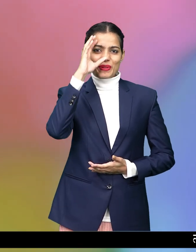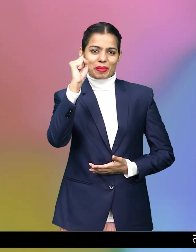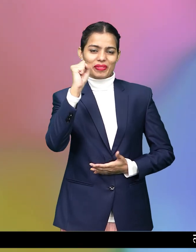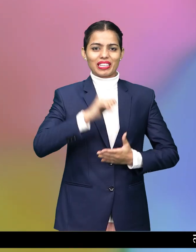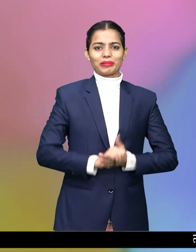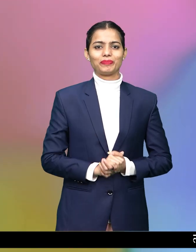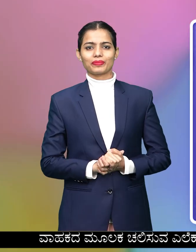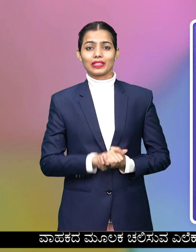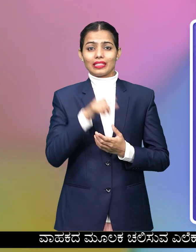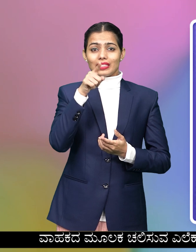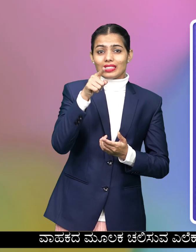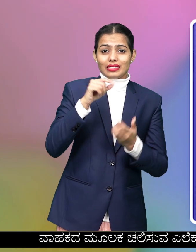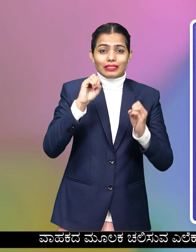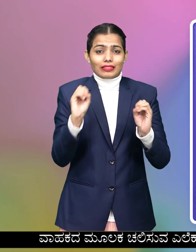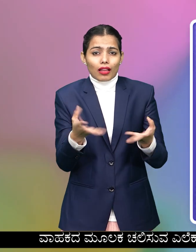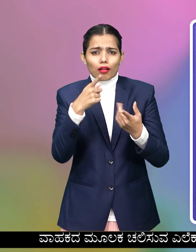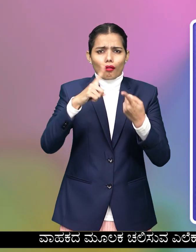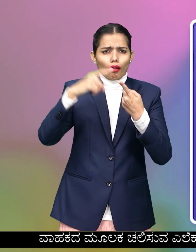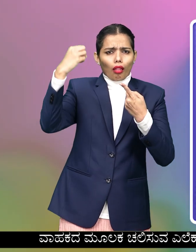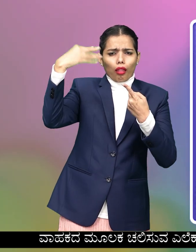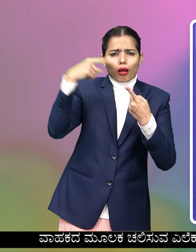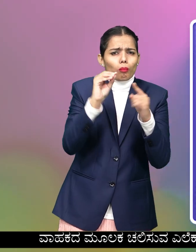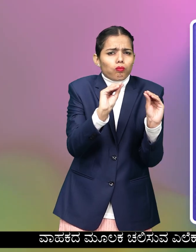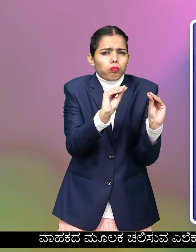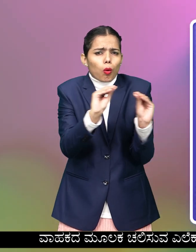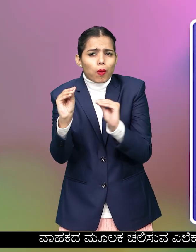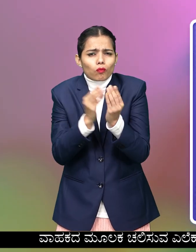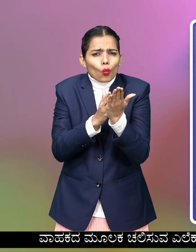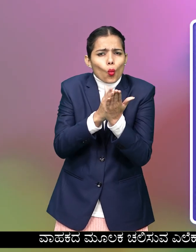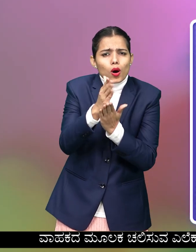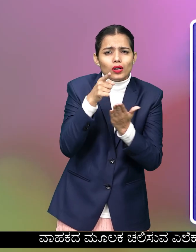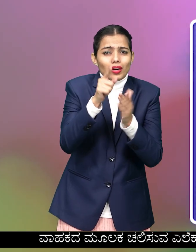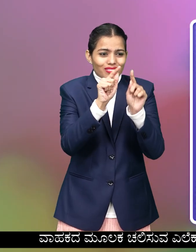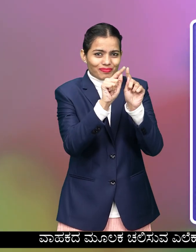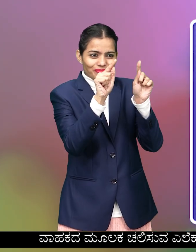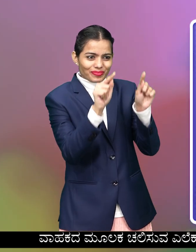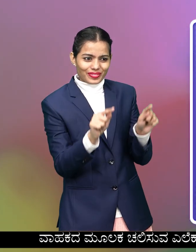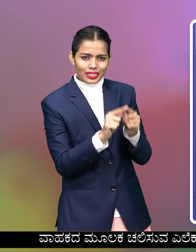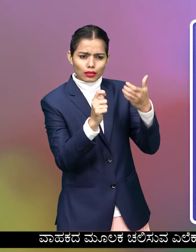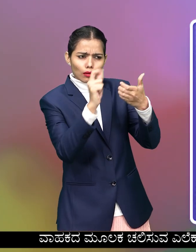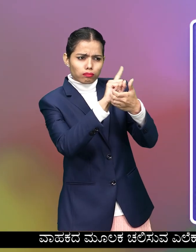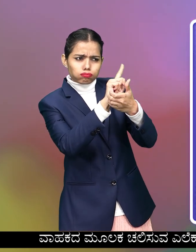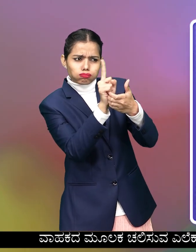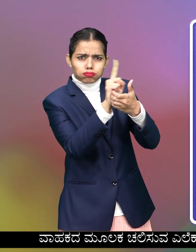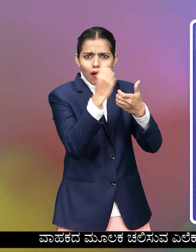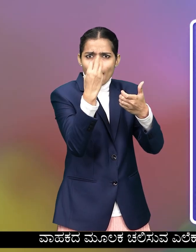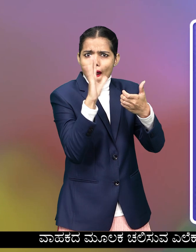ನೆನಪಿಡಬೇಕಾದ ಅಂಶಗಳು: ವಾಹಕದ ಮೂಲಕ ಚಲಿಸುವ ಎಲೆಕ್ಟ್ರಾನ್ಗಳ ಸ್ಟ್ರೀಮ್ ವಿದ್ಯುತ್ ಪ್ರವಾಹವನ್ನು ರೂಪಿಸುತ್ತದೆ.